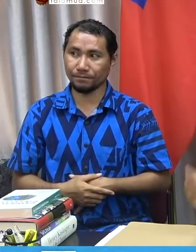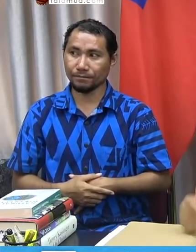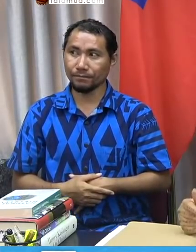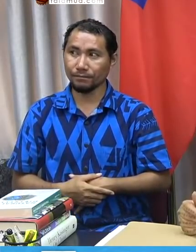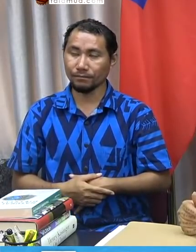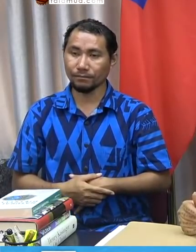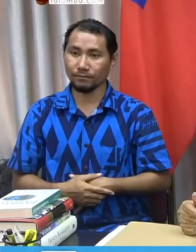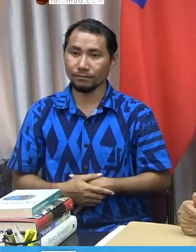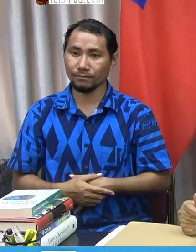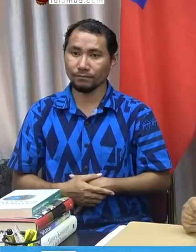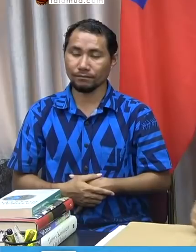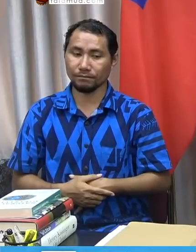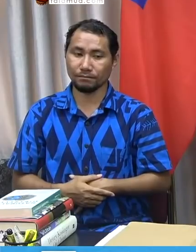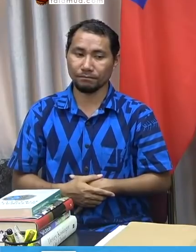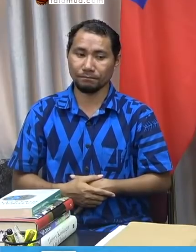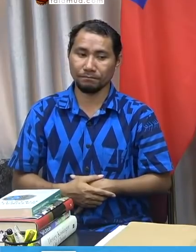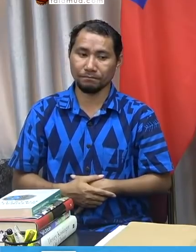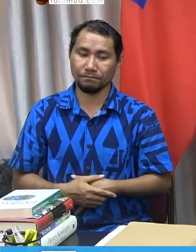le foi se metu.